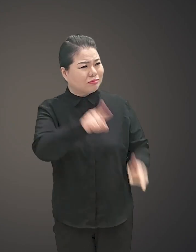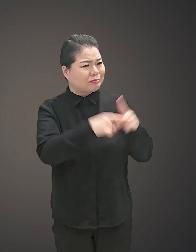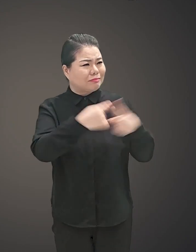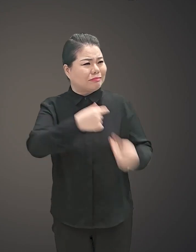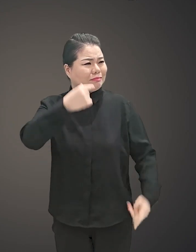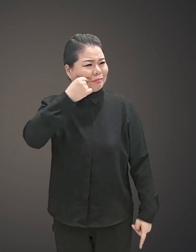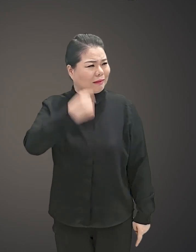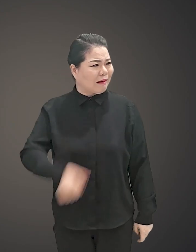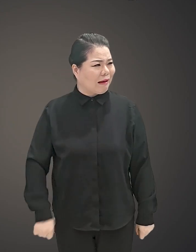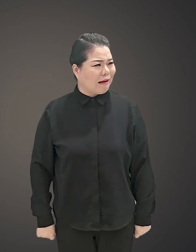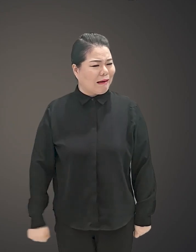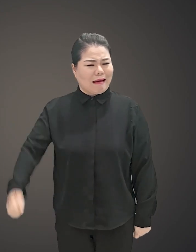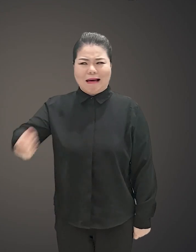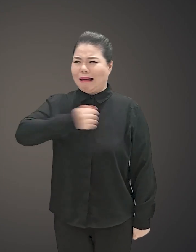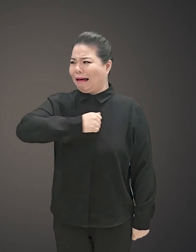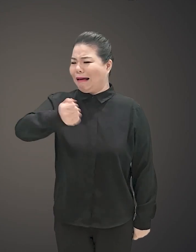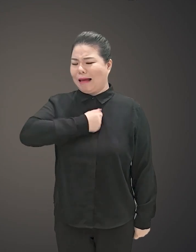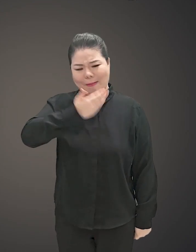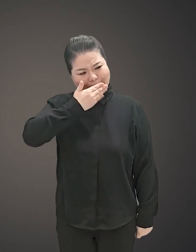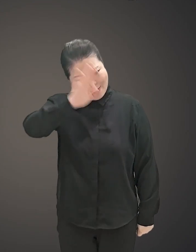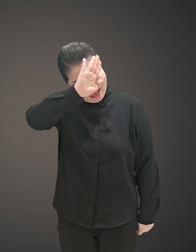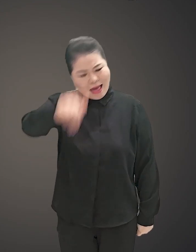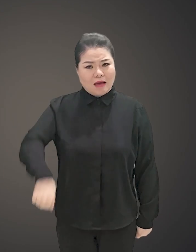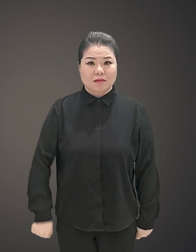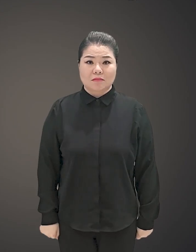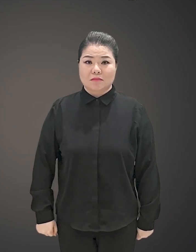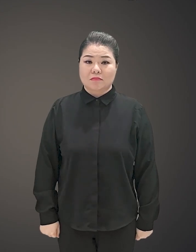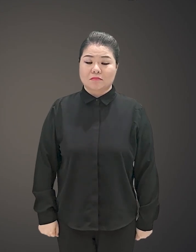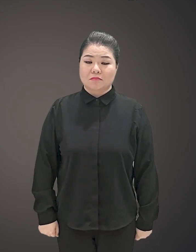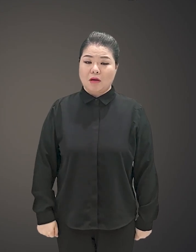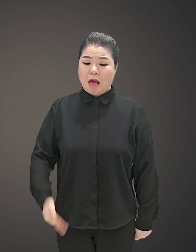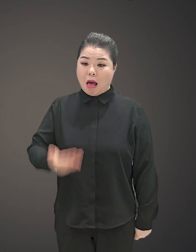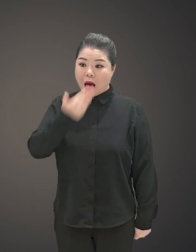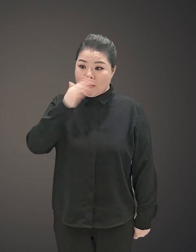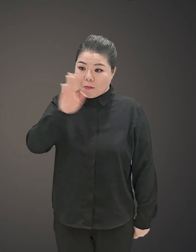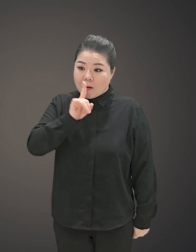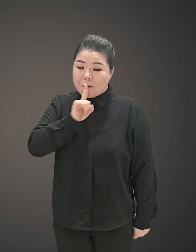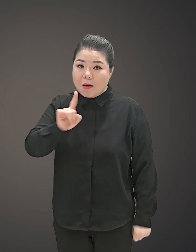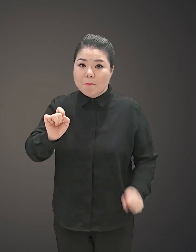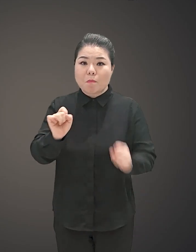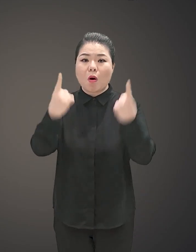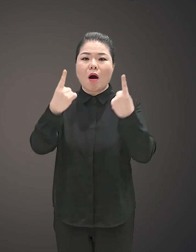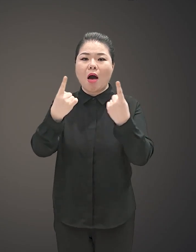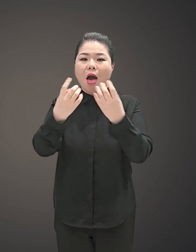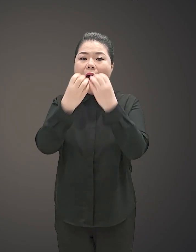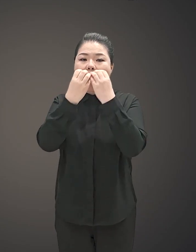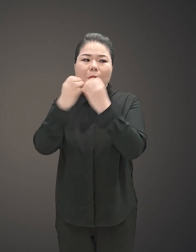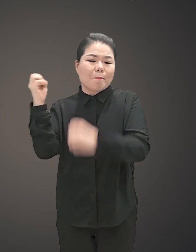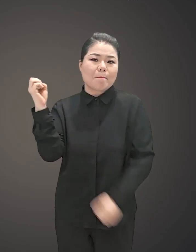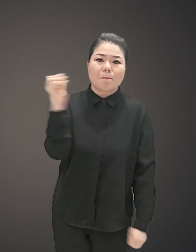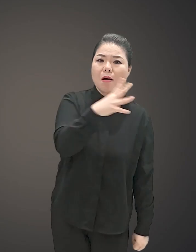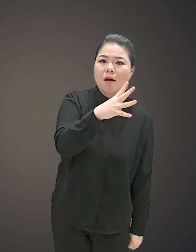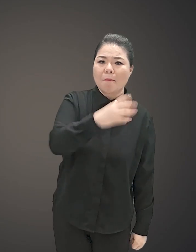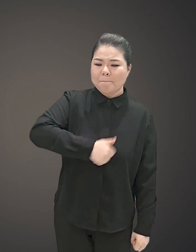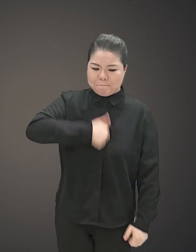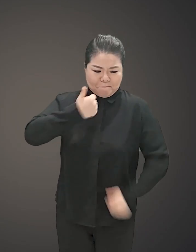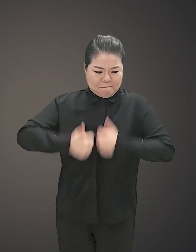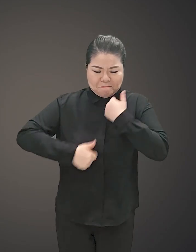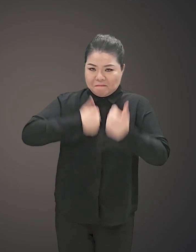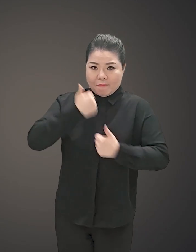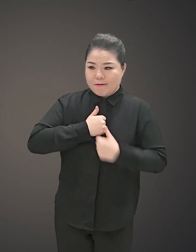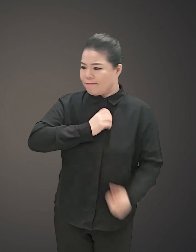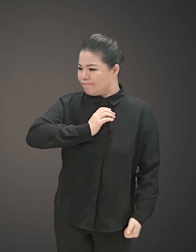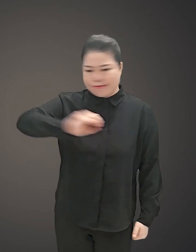주문도 제대로 안 받고 뭐라는 거야? 안 먹어. 고객은 말과 동시에 점원의 얼굴에 포장되어 나온 햄버거